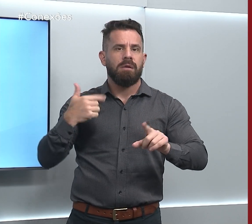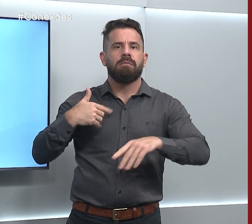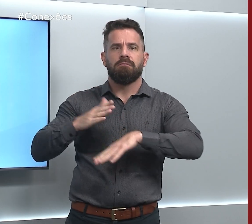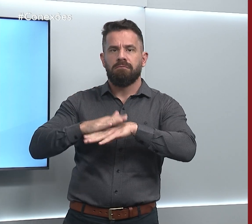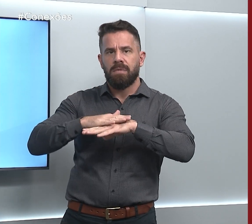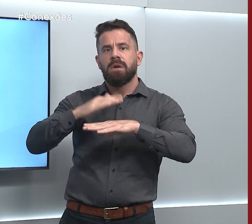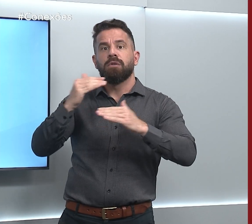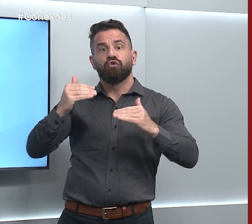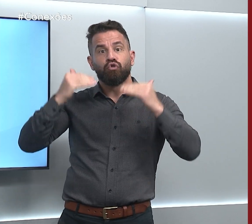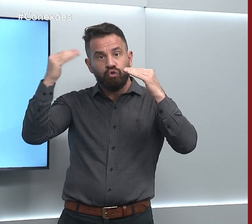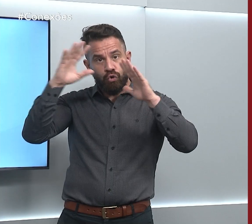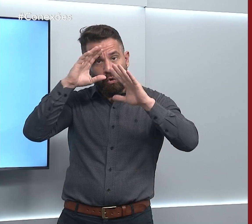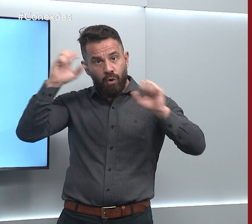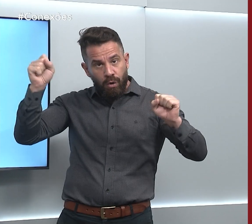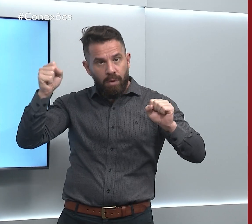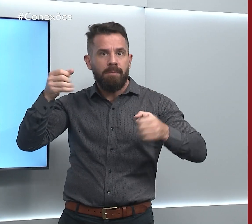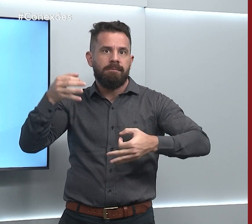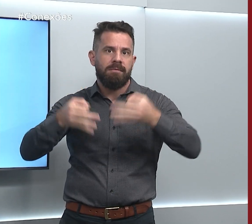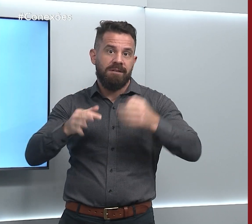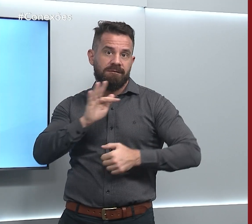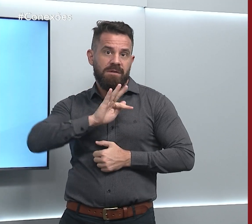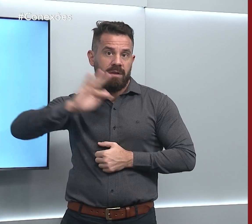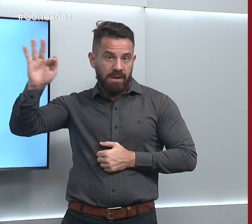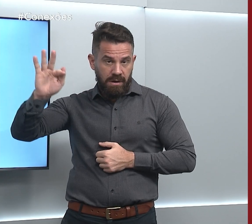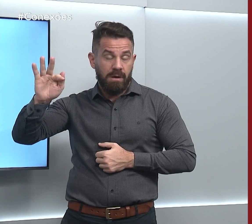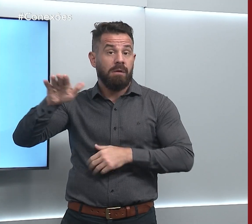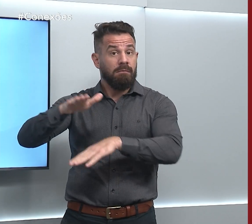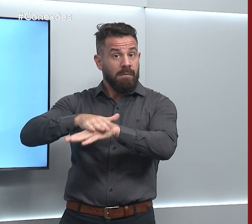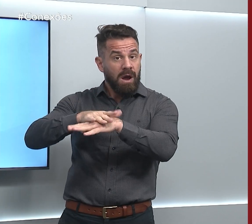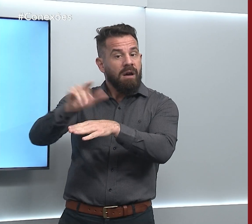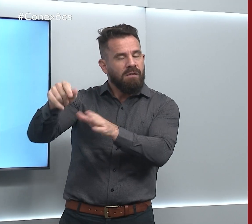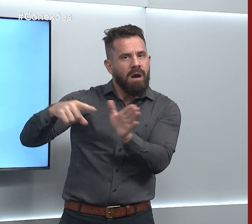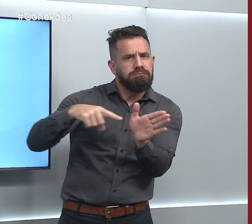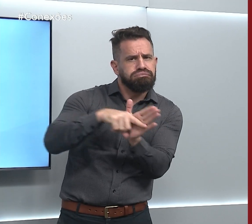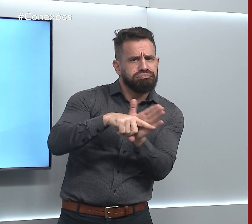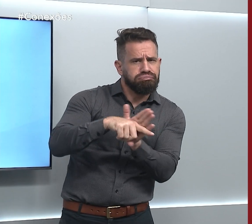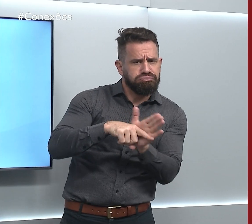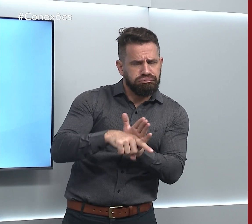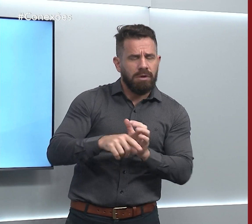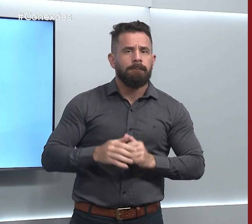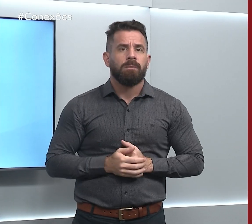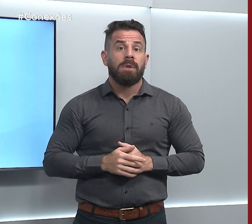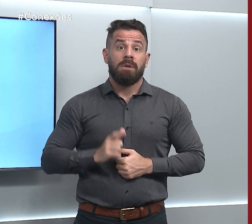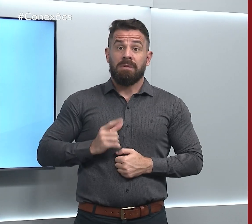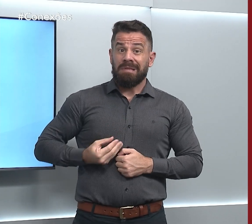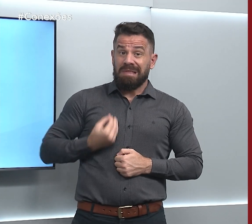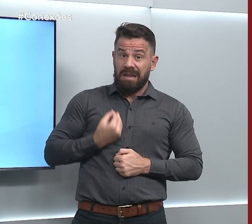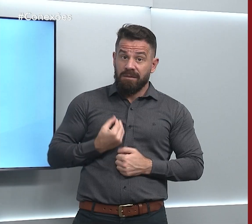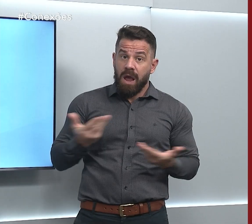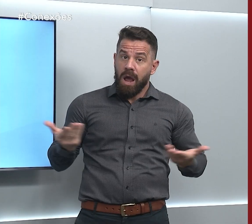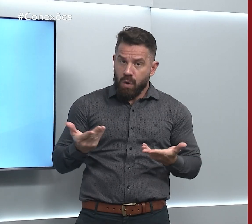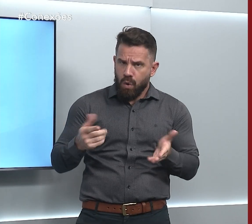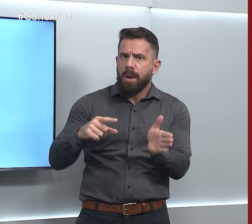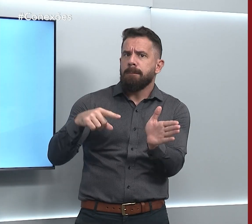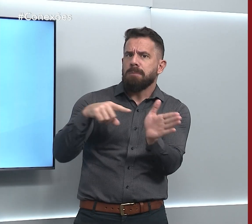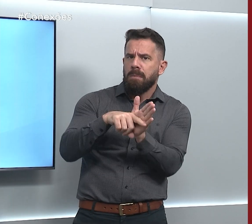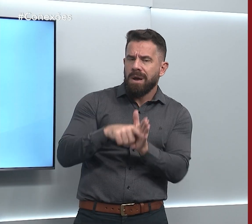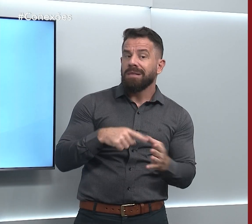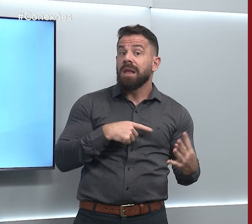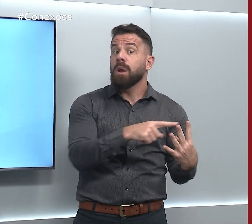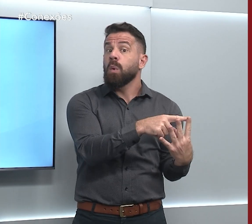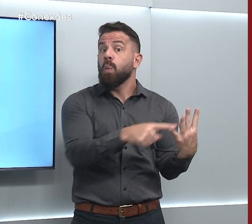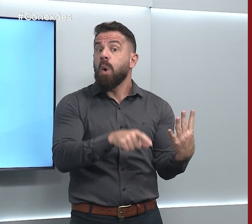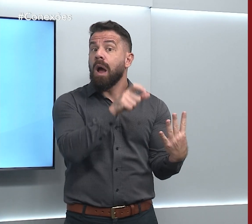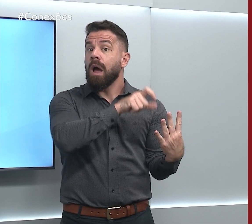uma decisão da Justiça Militar da União. De acordo com um inquérito que está sendo desenvolvido, 4 coronéis